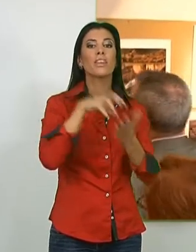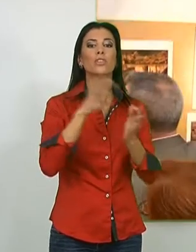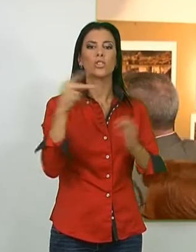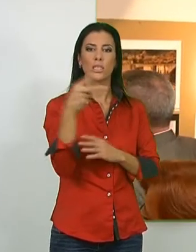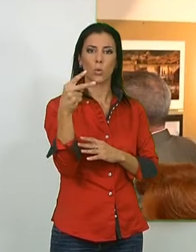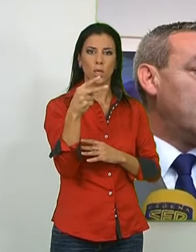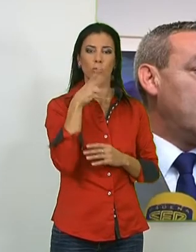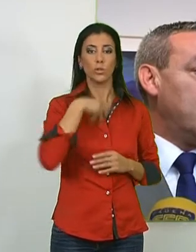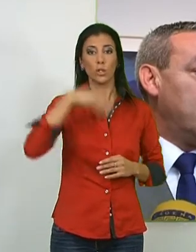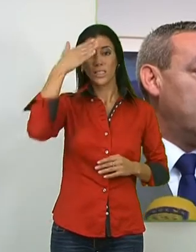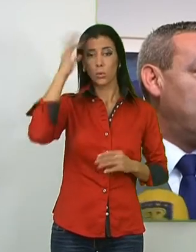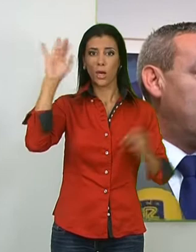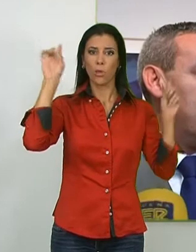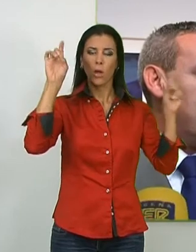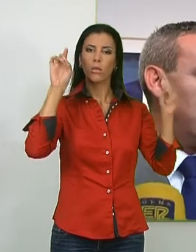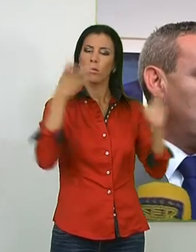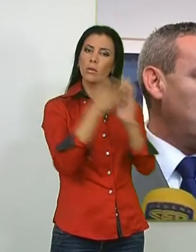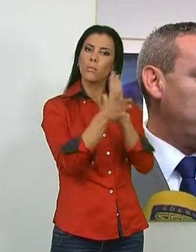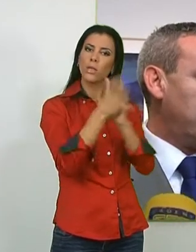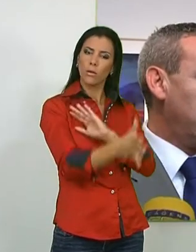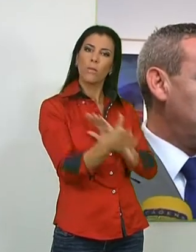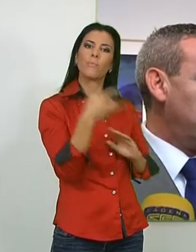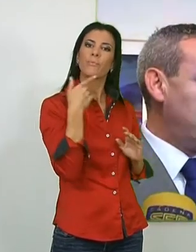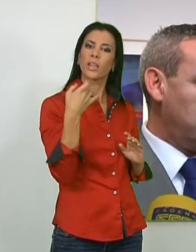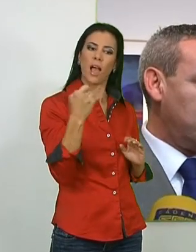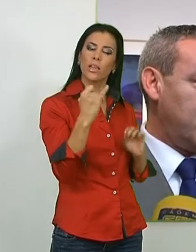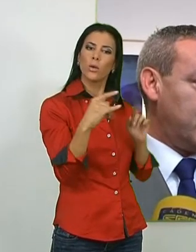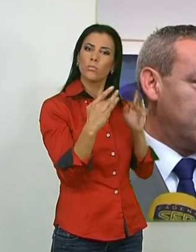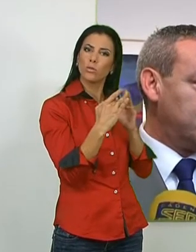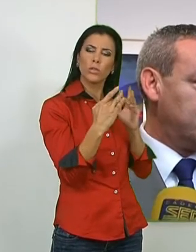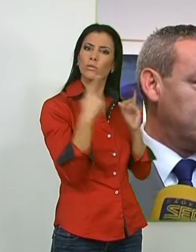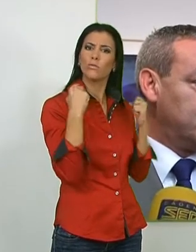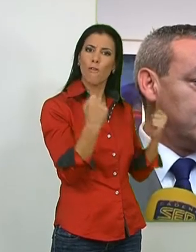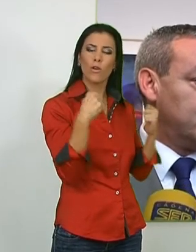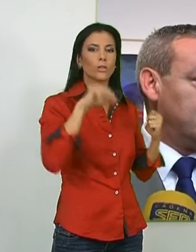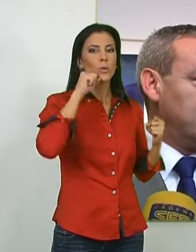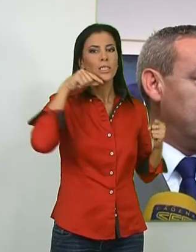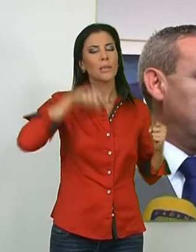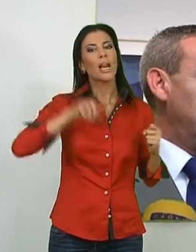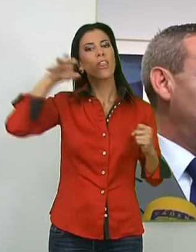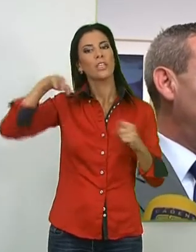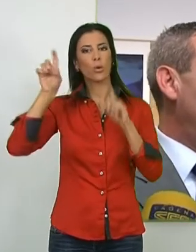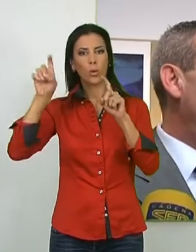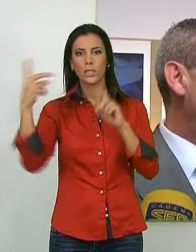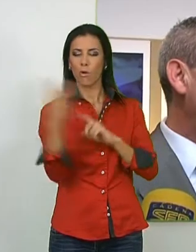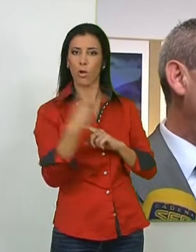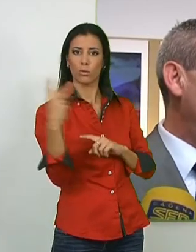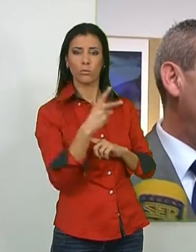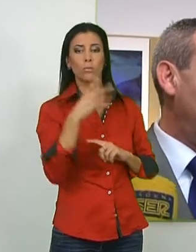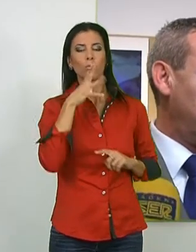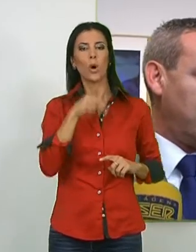de secundaria el título de 'no educación subrayó la estrecha y cotidiana relación entre motril y el centro educativo